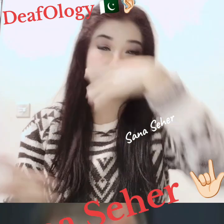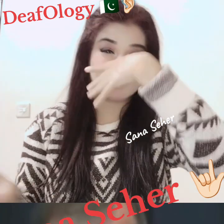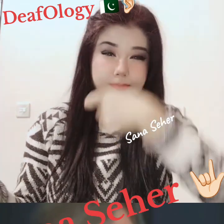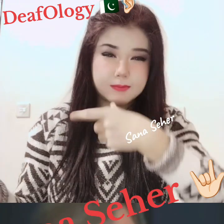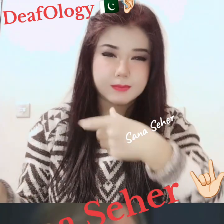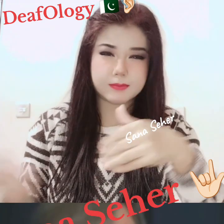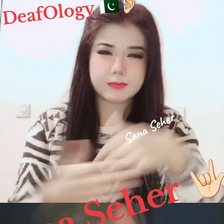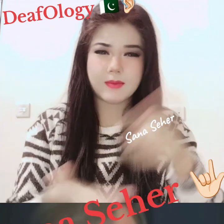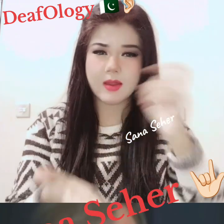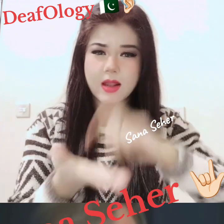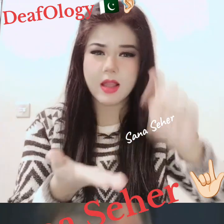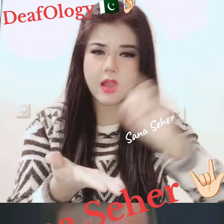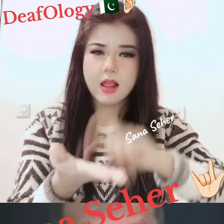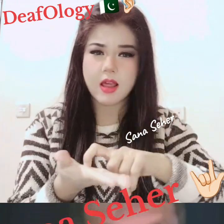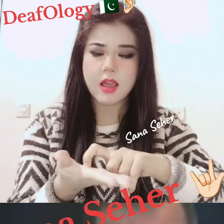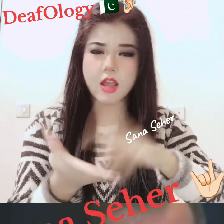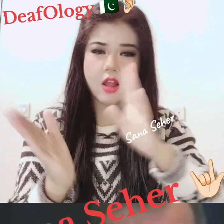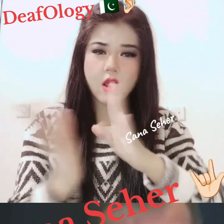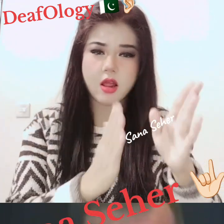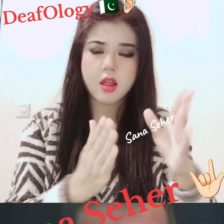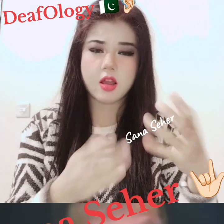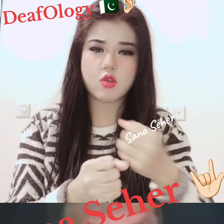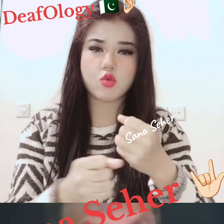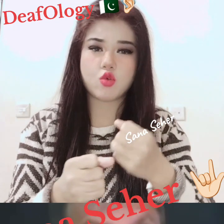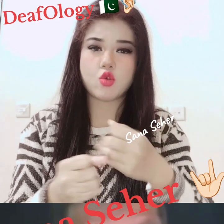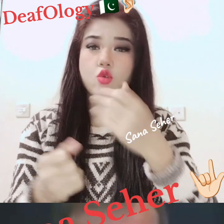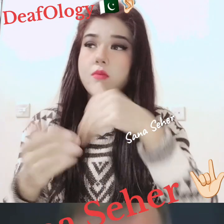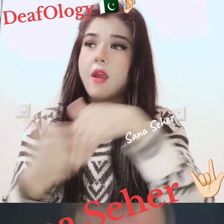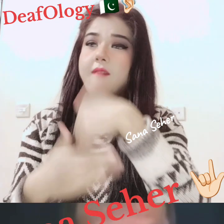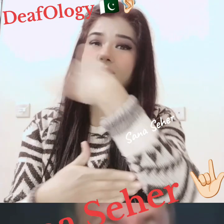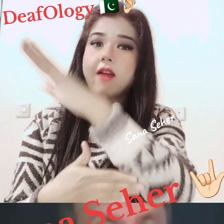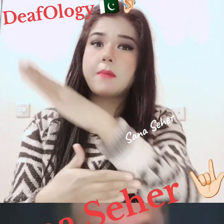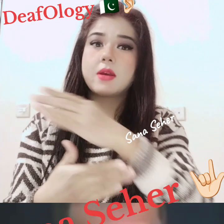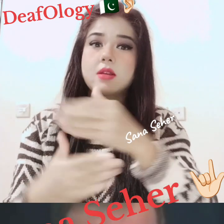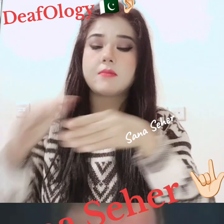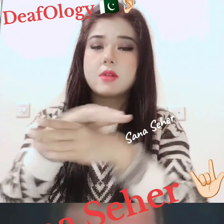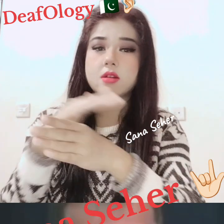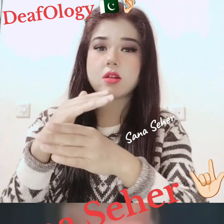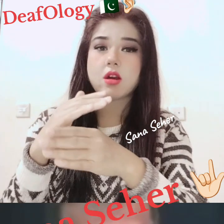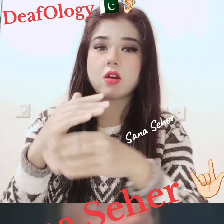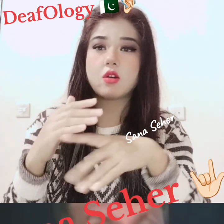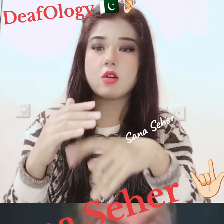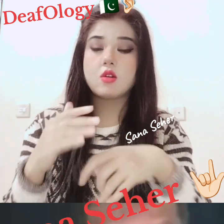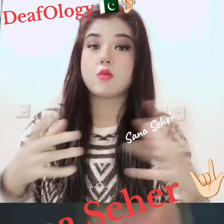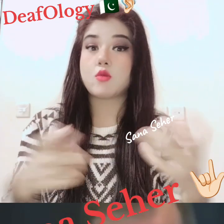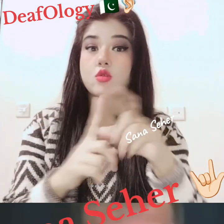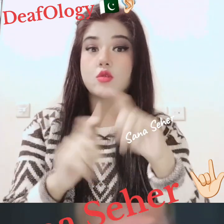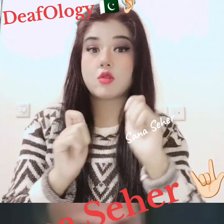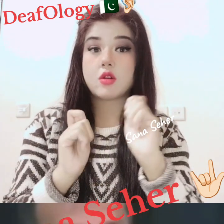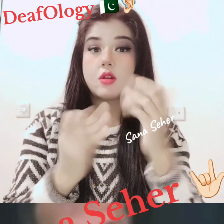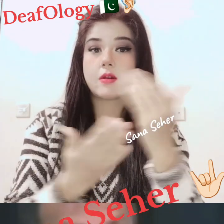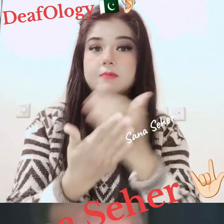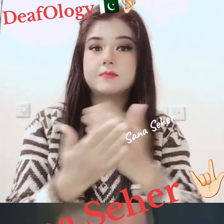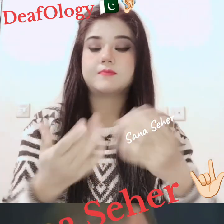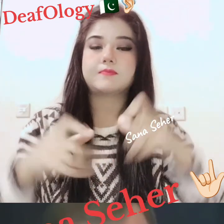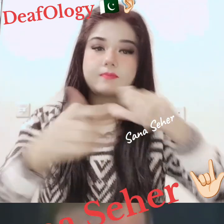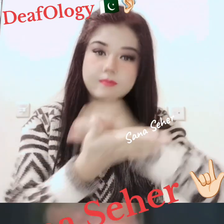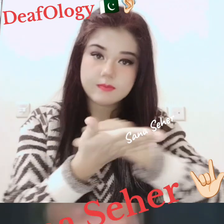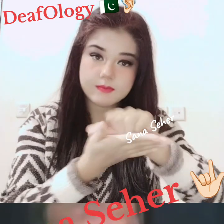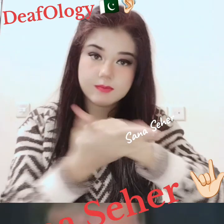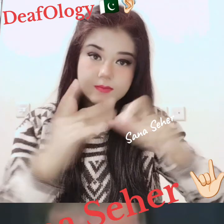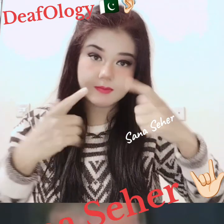کہ انلیگلی رہتے ہیں، ان کو واپس بھیجنا ہے. اس میں کئی محکمے انوالوڈ ہیں، انہوں نے بھی کام کرنا ہے. بہت سے صوبائی محکمے انوالوڈ ہیں، انہوں